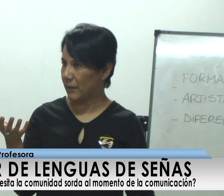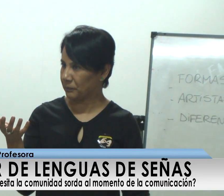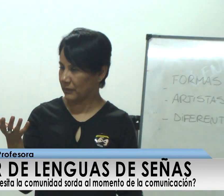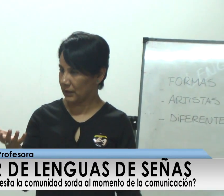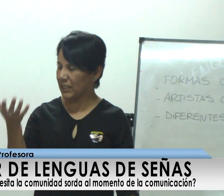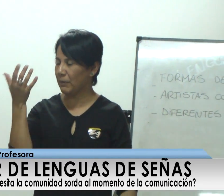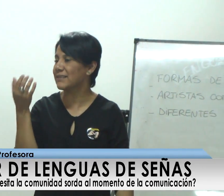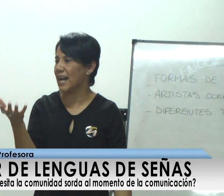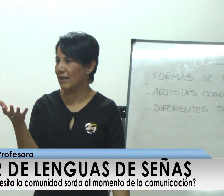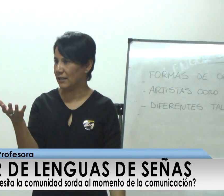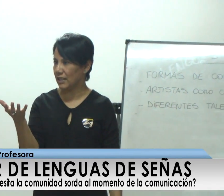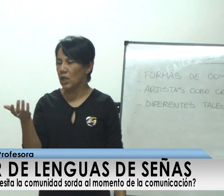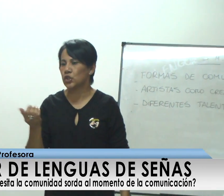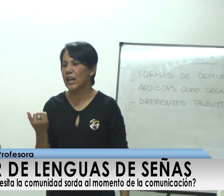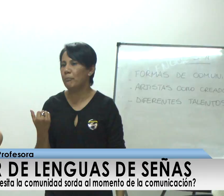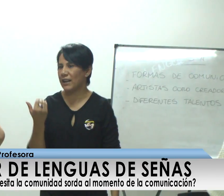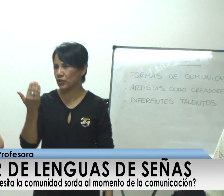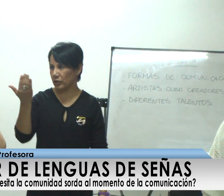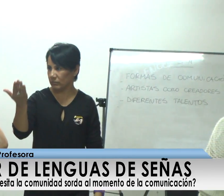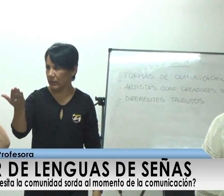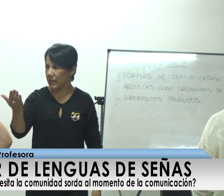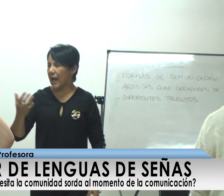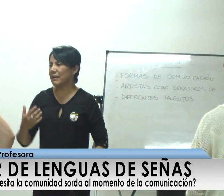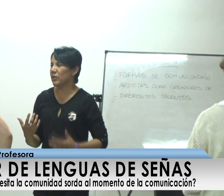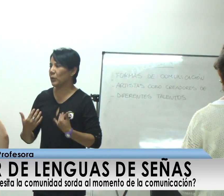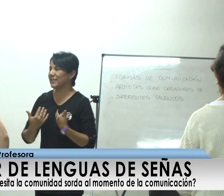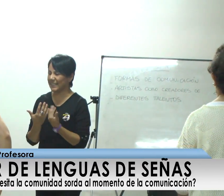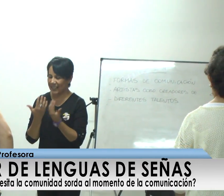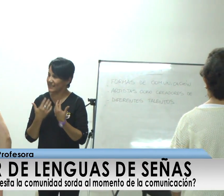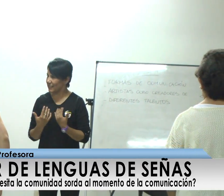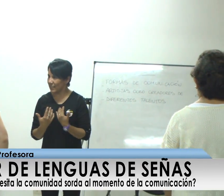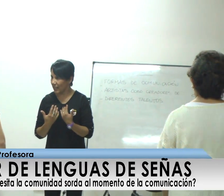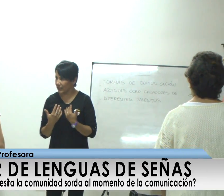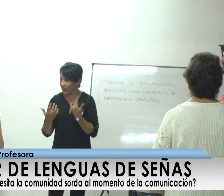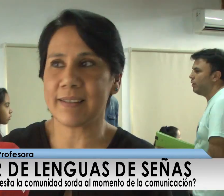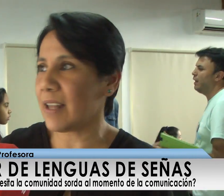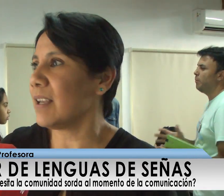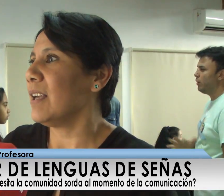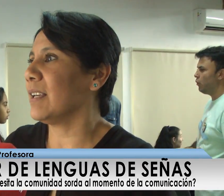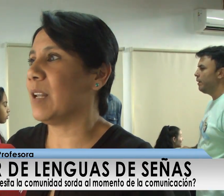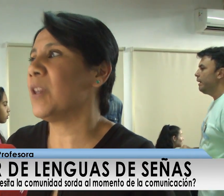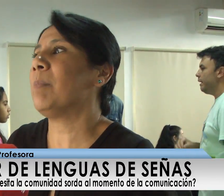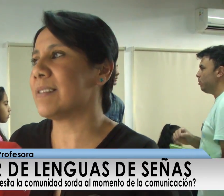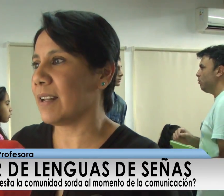lengua de señas. El taller es vivencial porque van experimentando situaciones que se le puede pasar, que le puede pasar